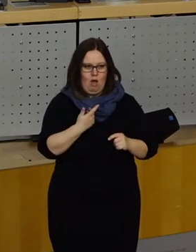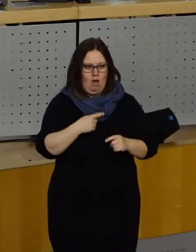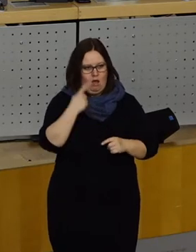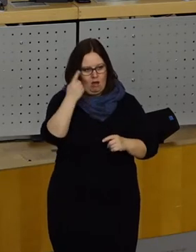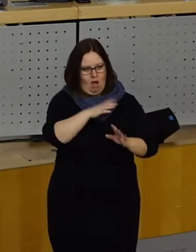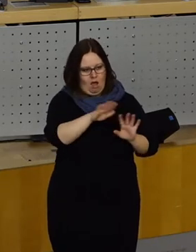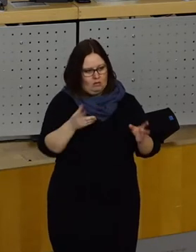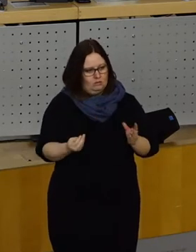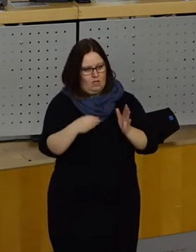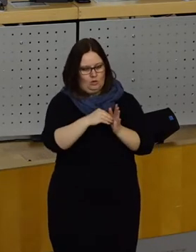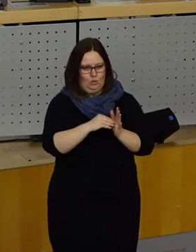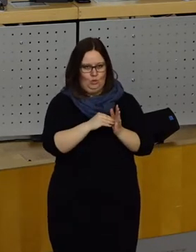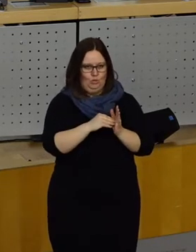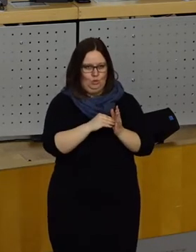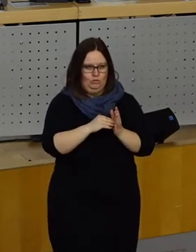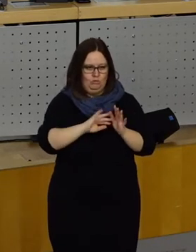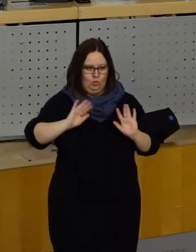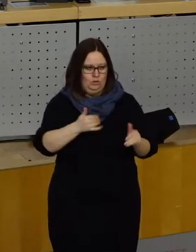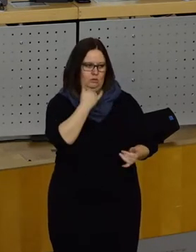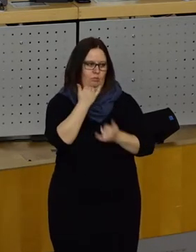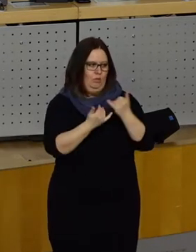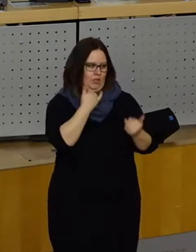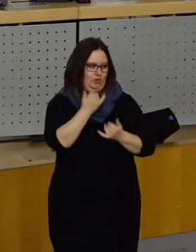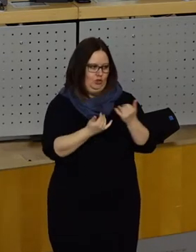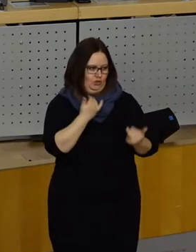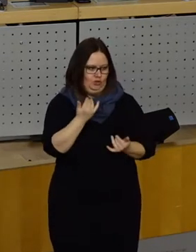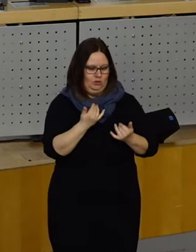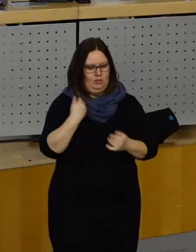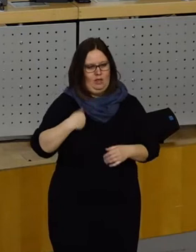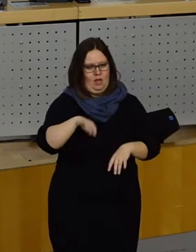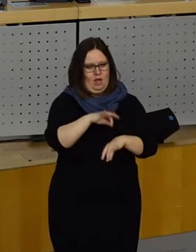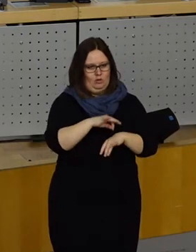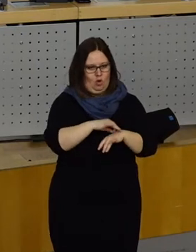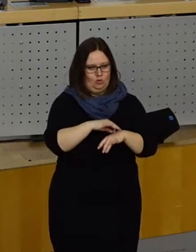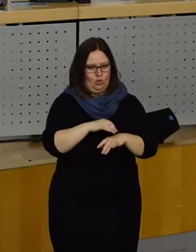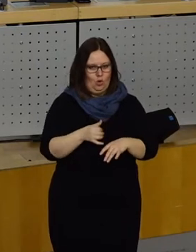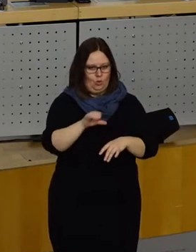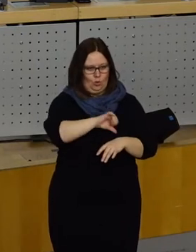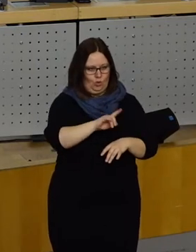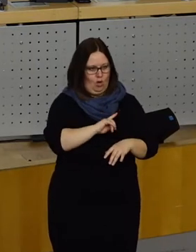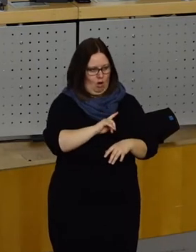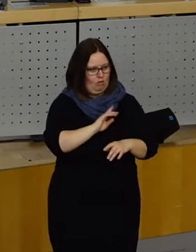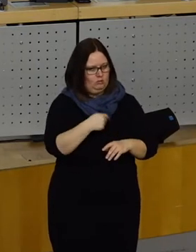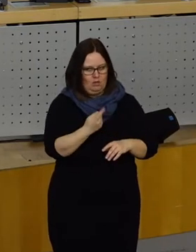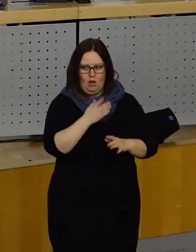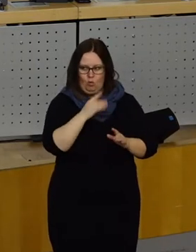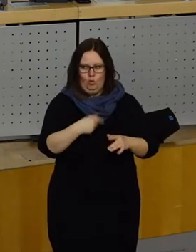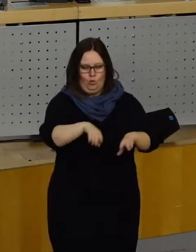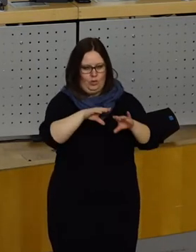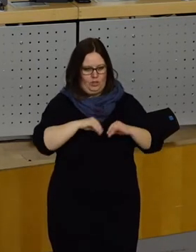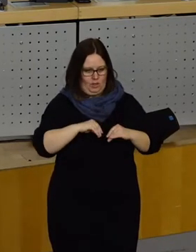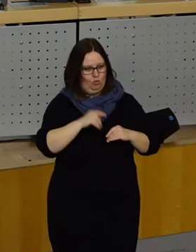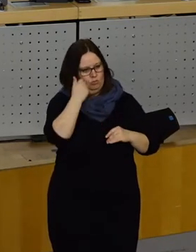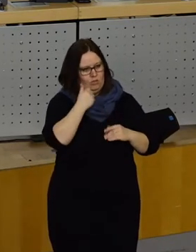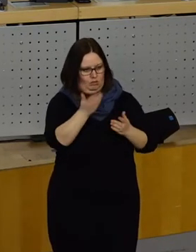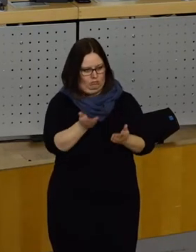in seiner gänze einen kurzen bericht abzugeben ja doktor der bergrücken haben das dankenswerterweise übernommen und